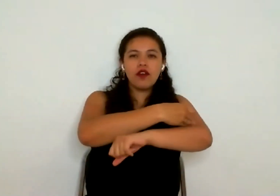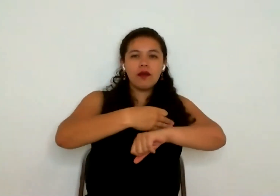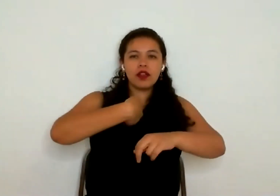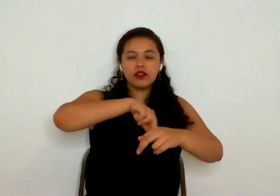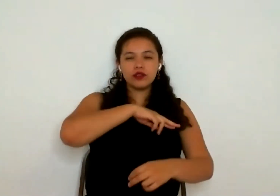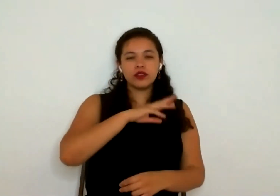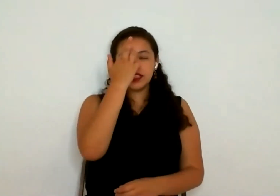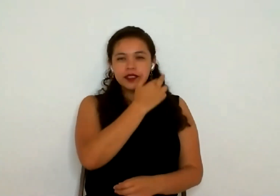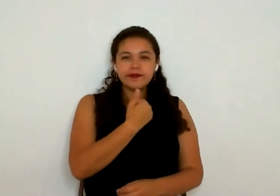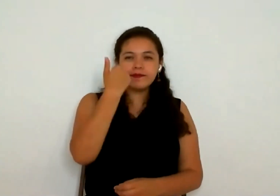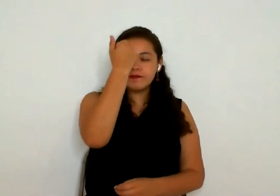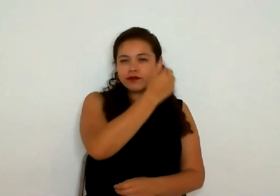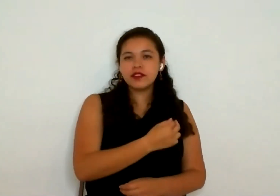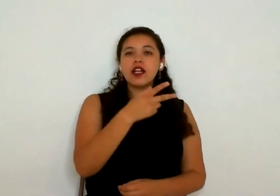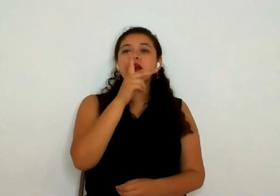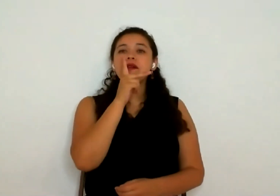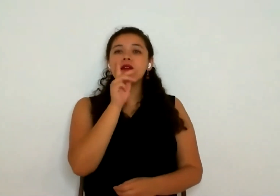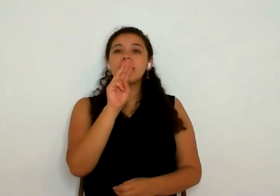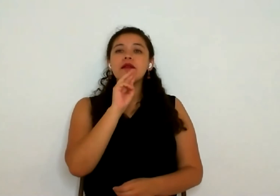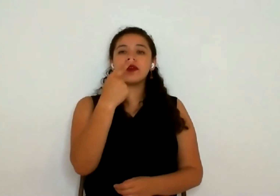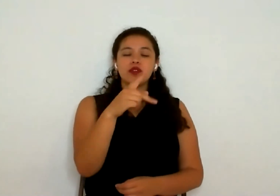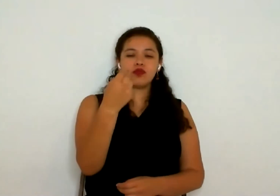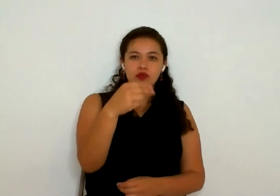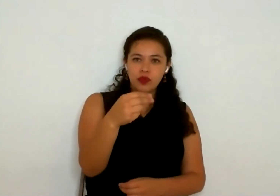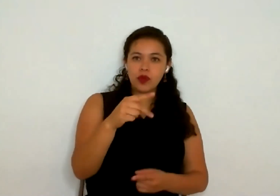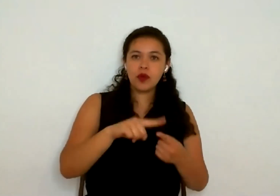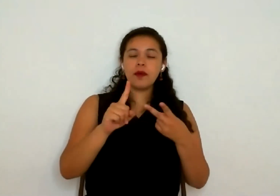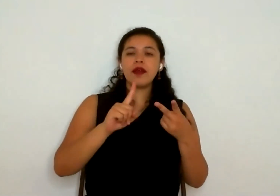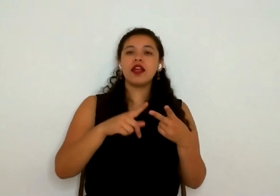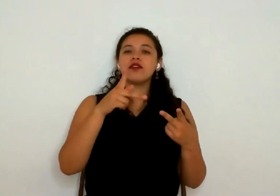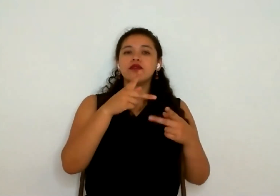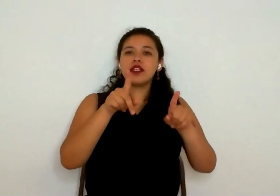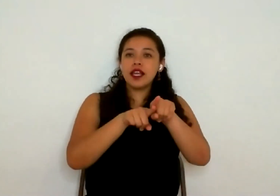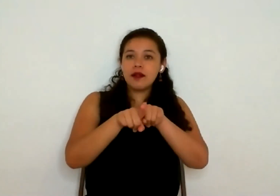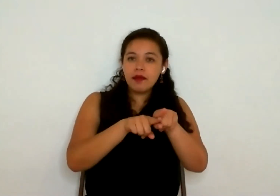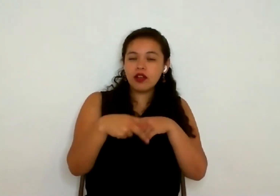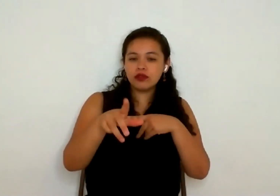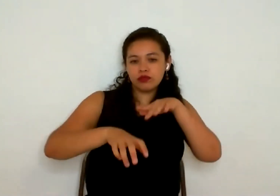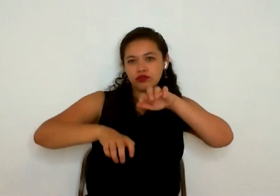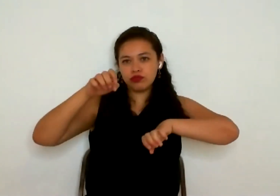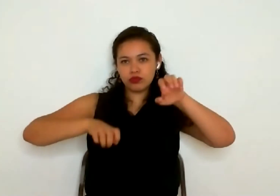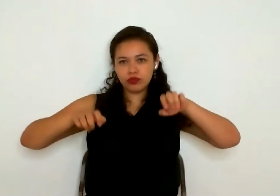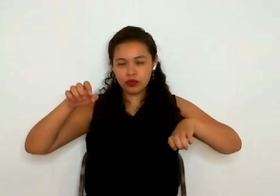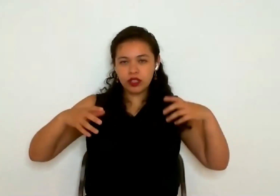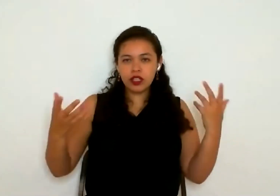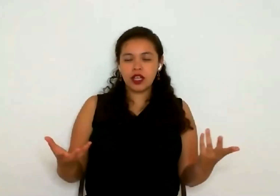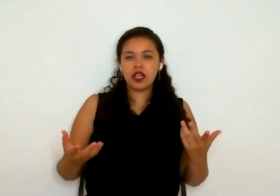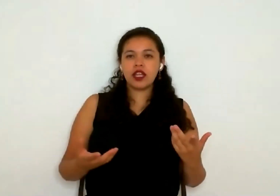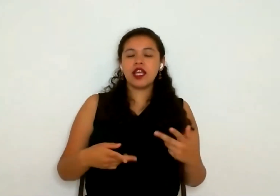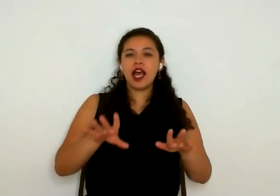donde vemos los nombres de los padres de los hermanos de las edades hacemos un pequeño familia